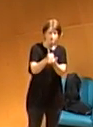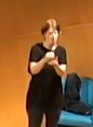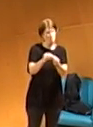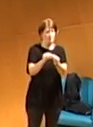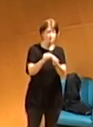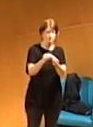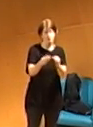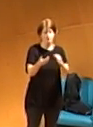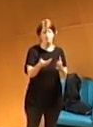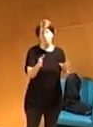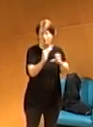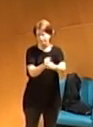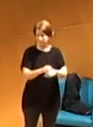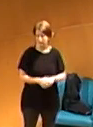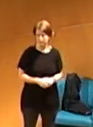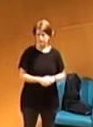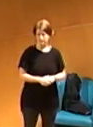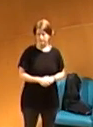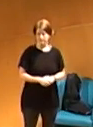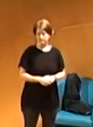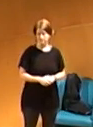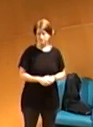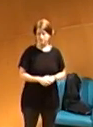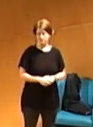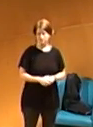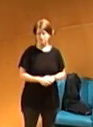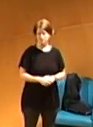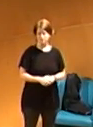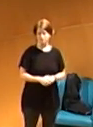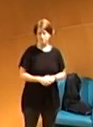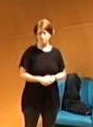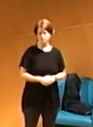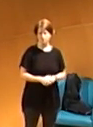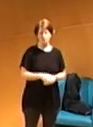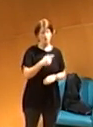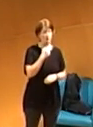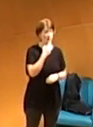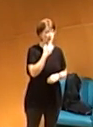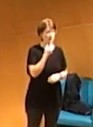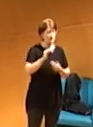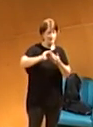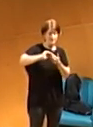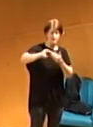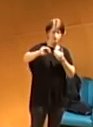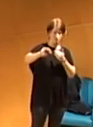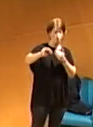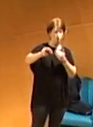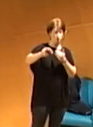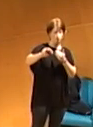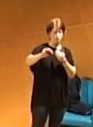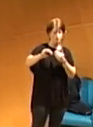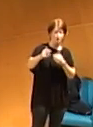bref. Je le suis de plus loin. Il a fallu que je respecte la distance avec ma